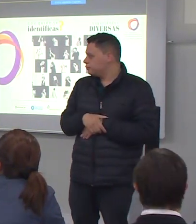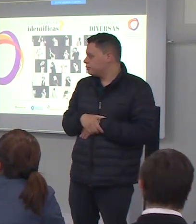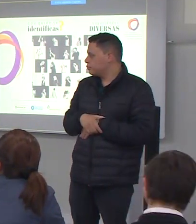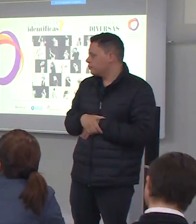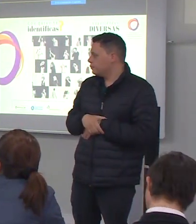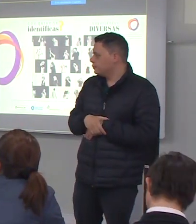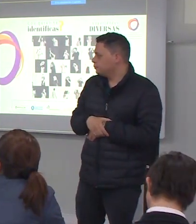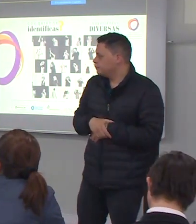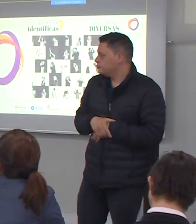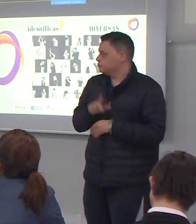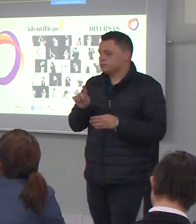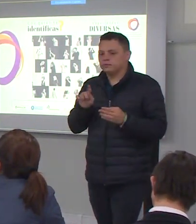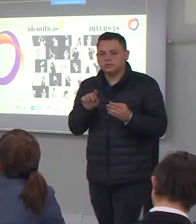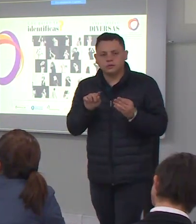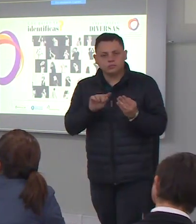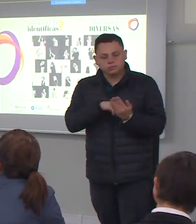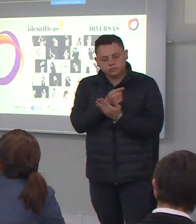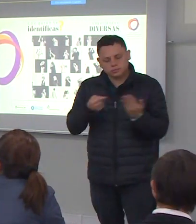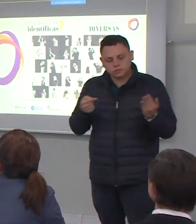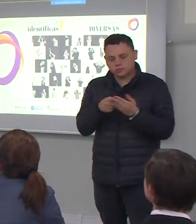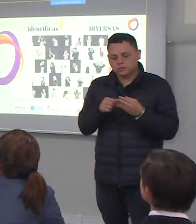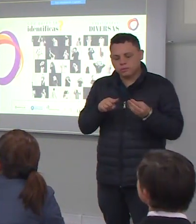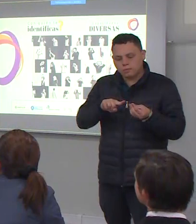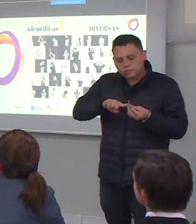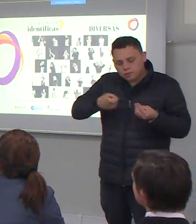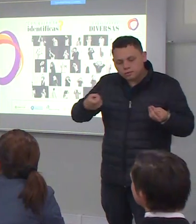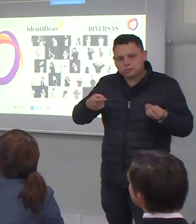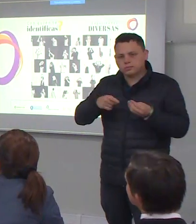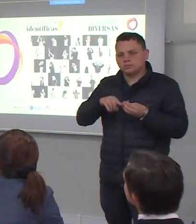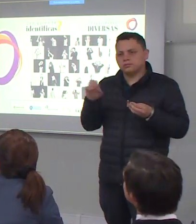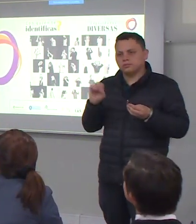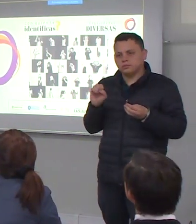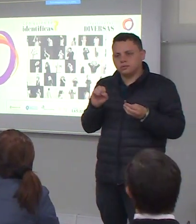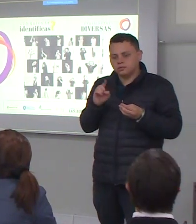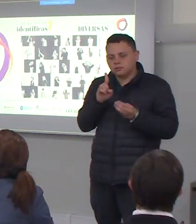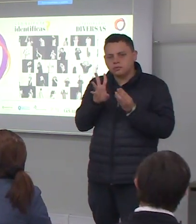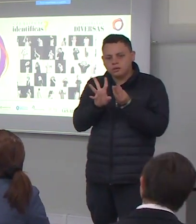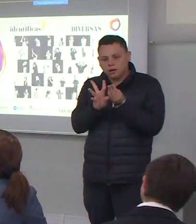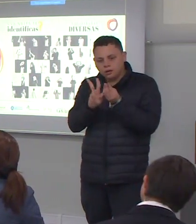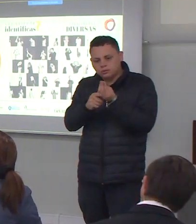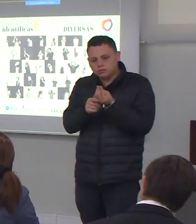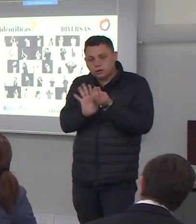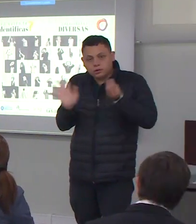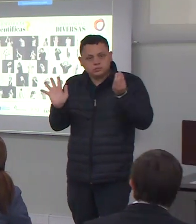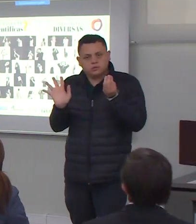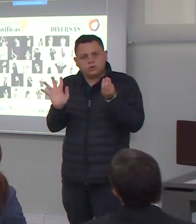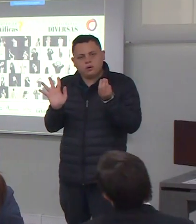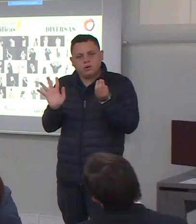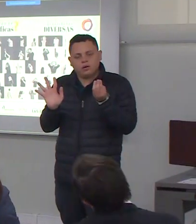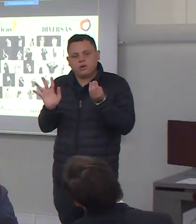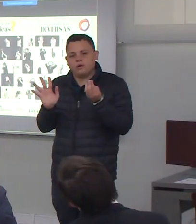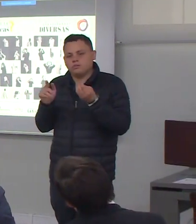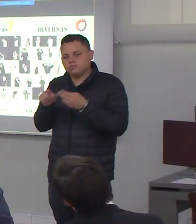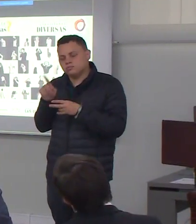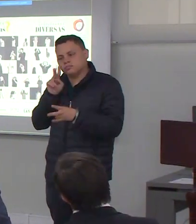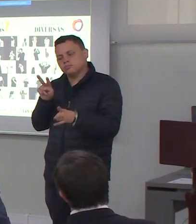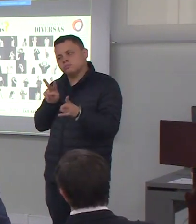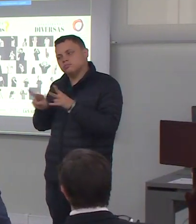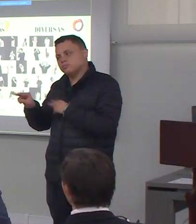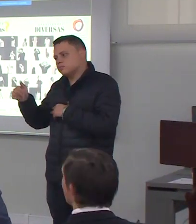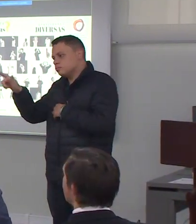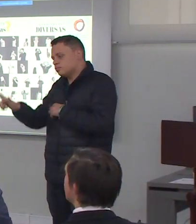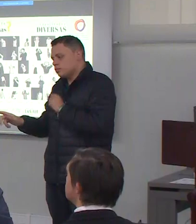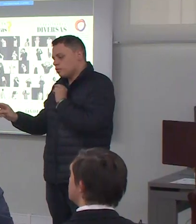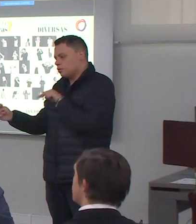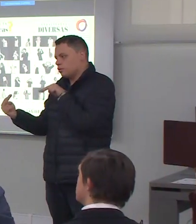no es diseñar un espacio un objeto no es una cuestión netamente estética sino mirarse a sí mismo y mirar al